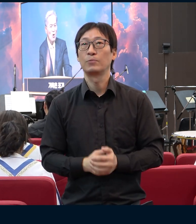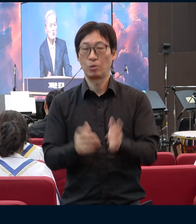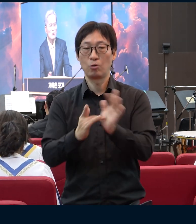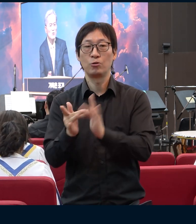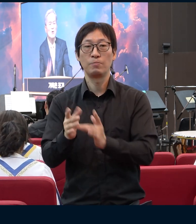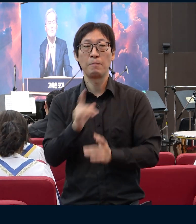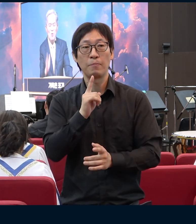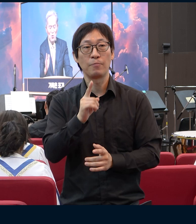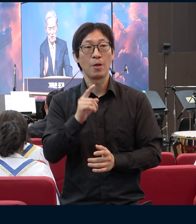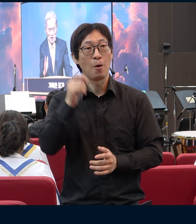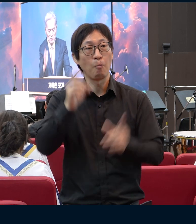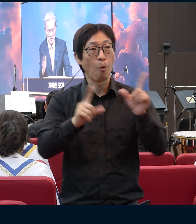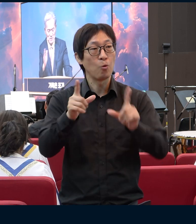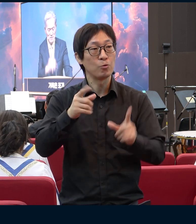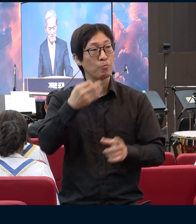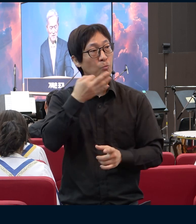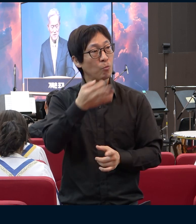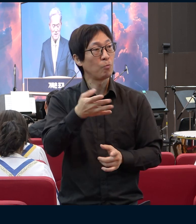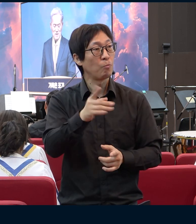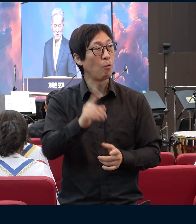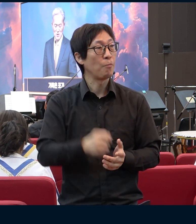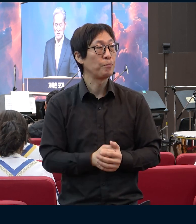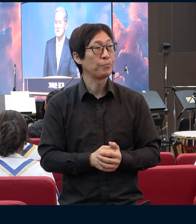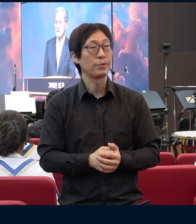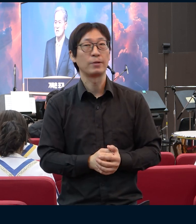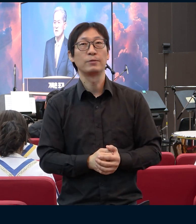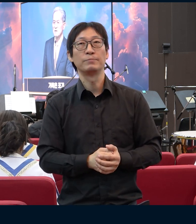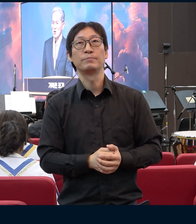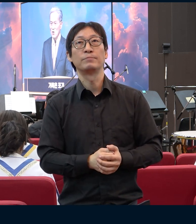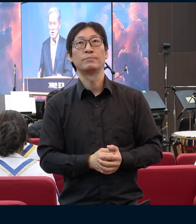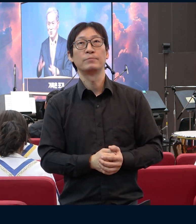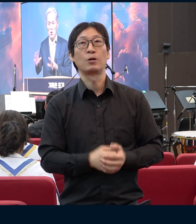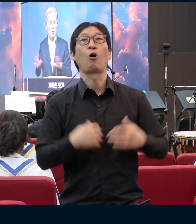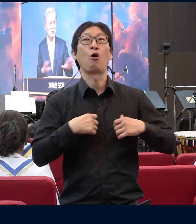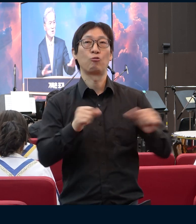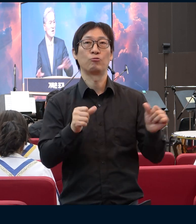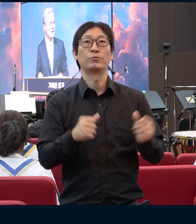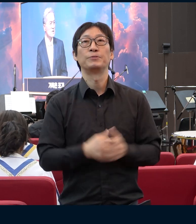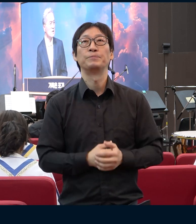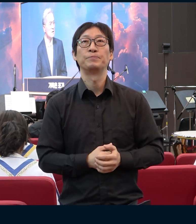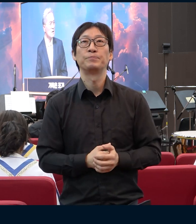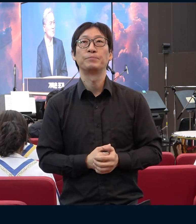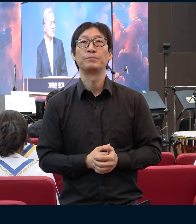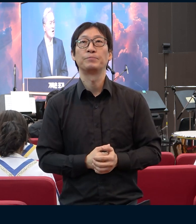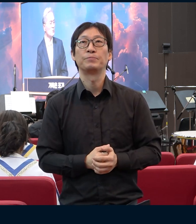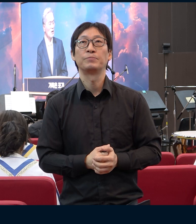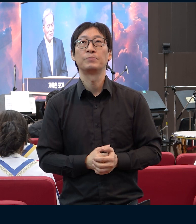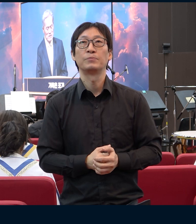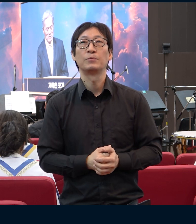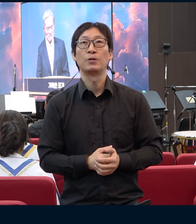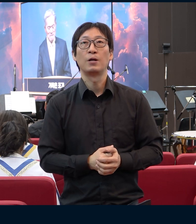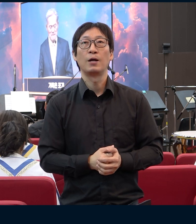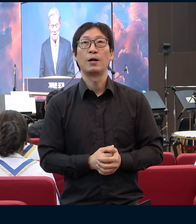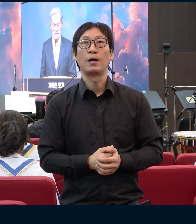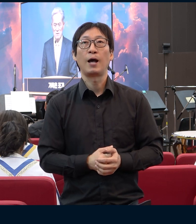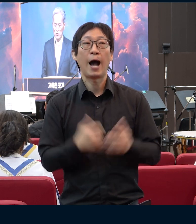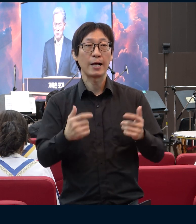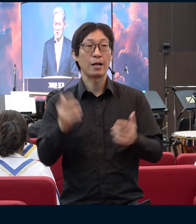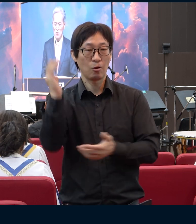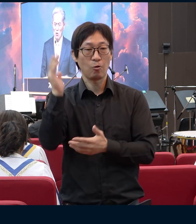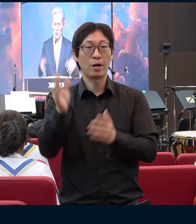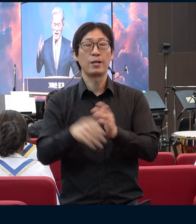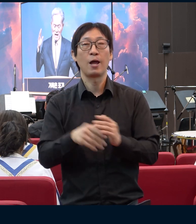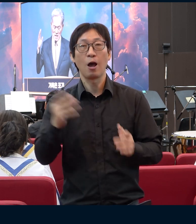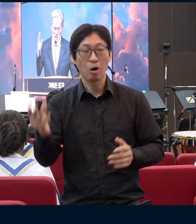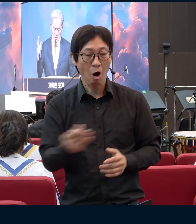계세요. 거룩은 포기라는 것을. 우리가 지금까지 여러 가지로 거룩을 같이 묵상하고 나눠왔지만